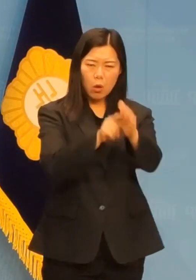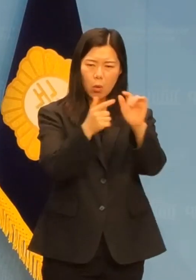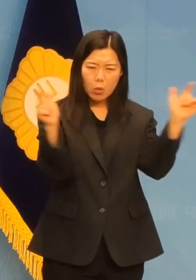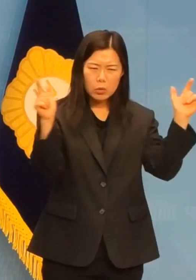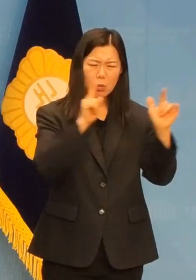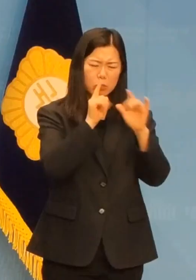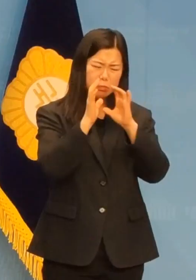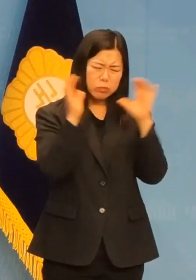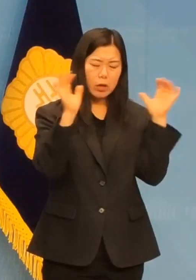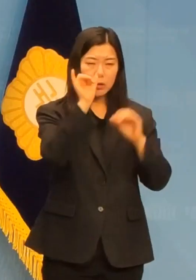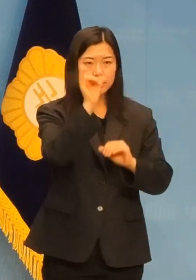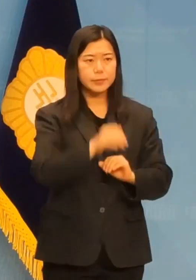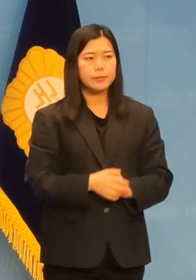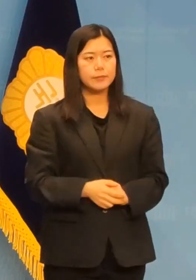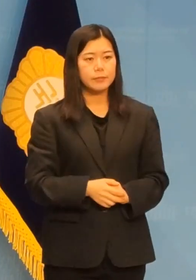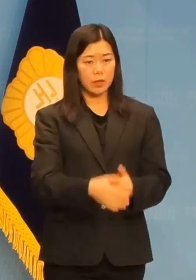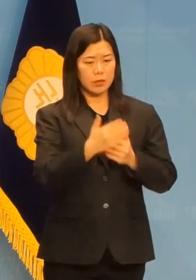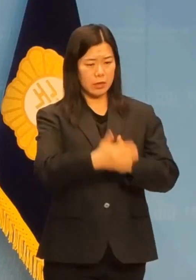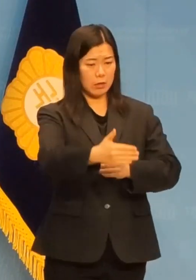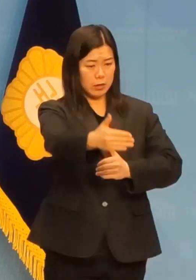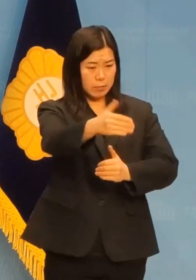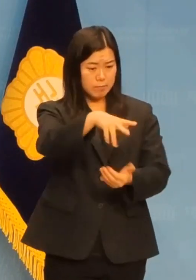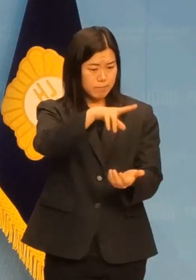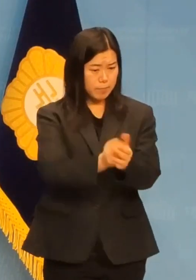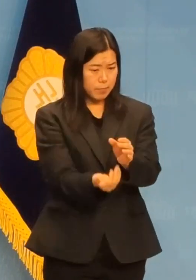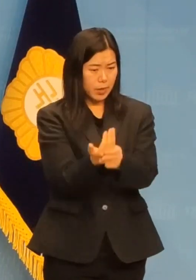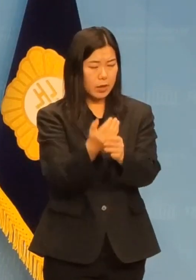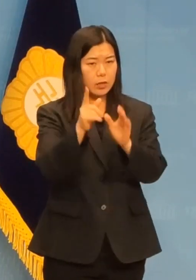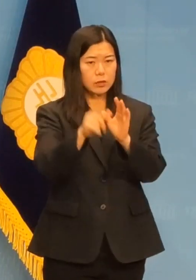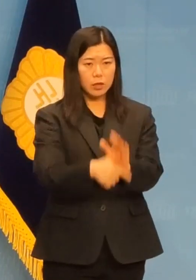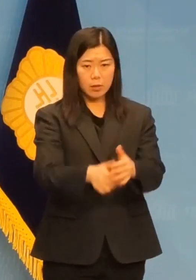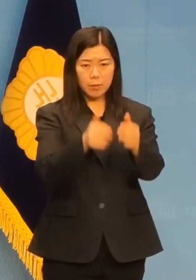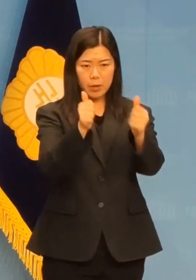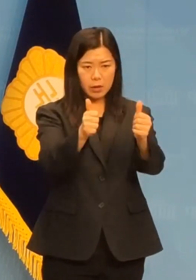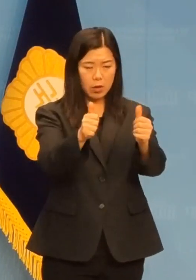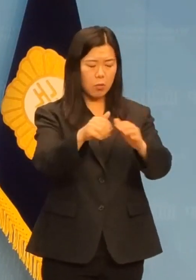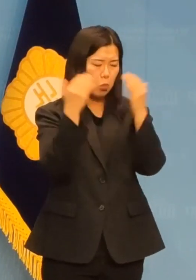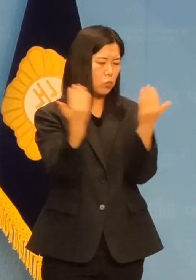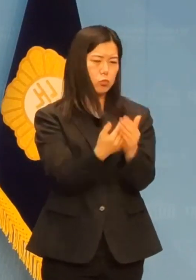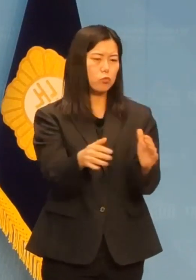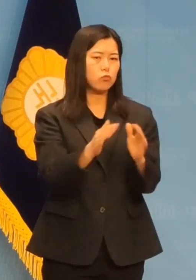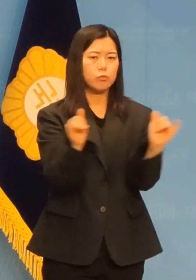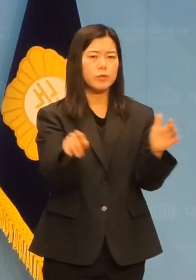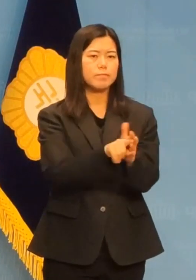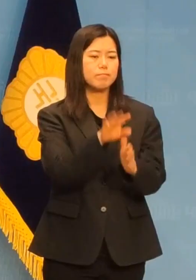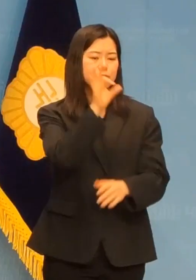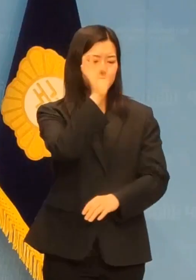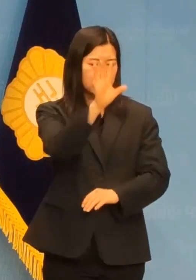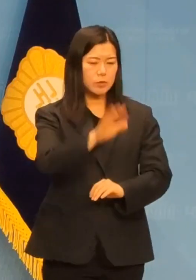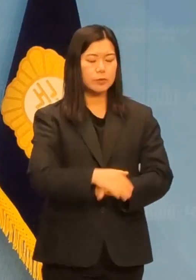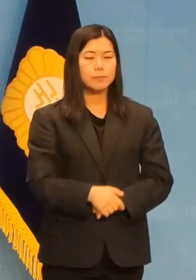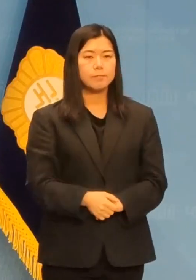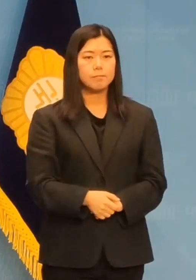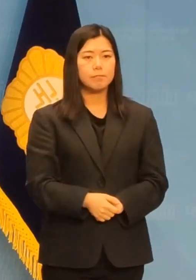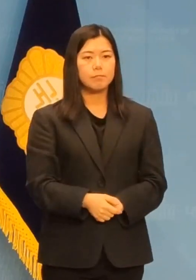큽니다. 절차가 흔들리면 그 어떤 판결도 국민의 신뢰를 얻을 수